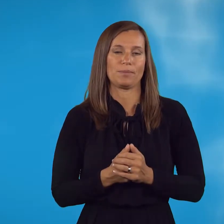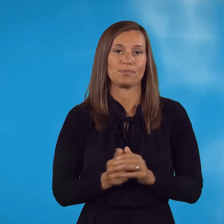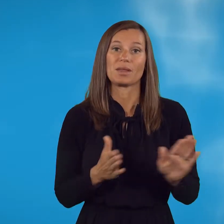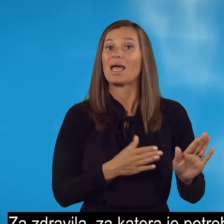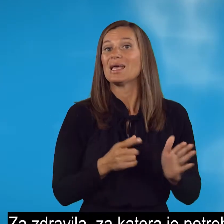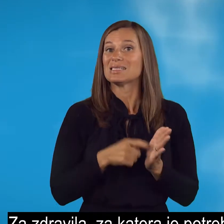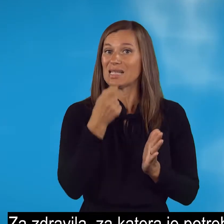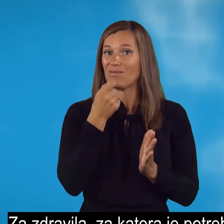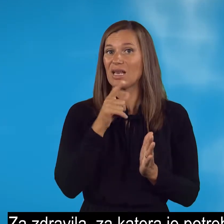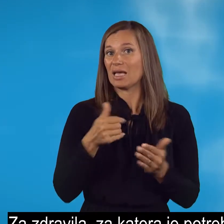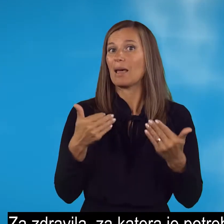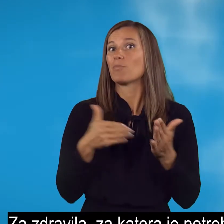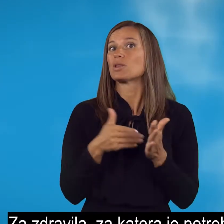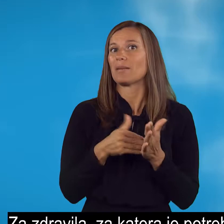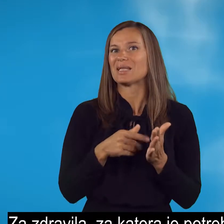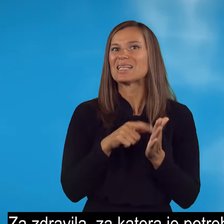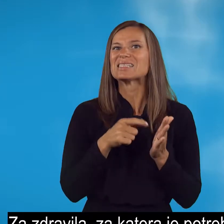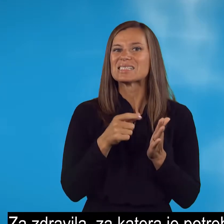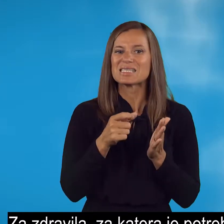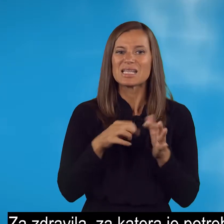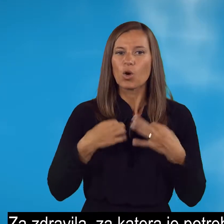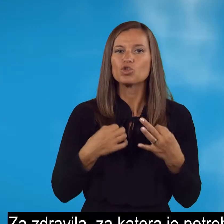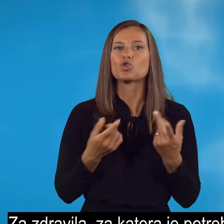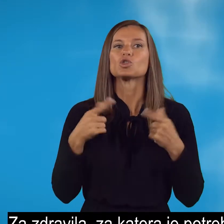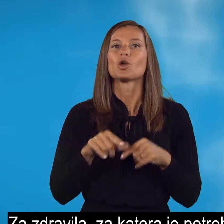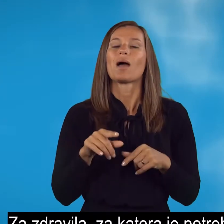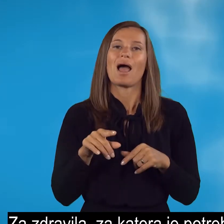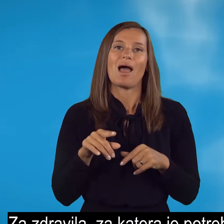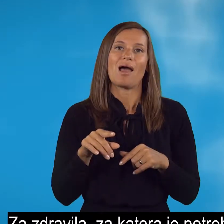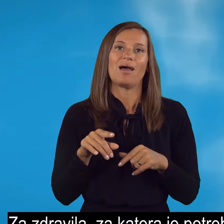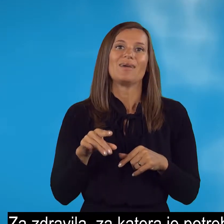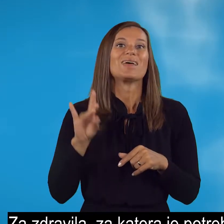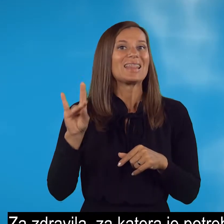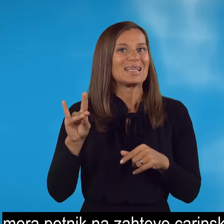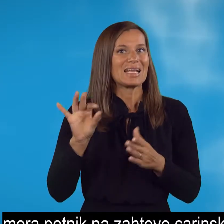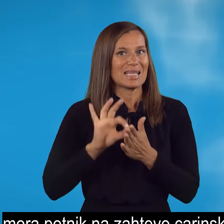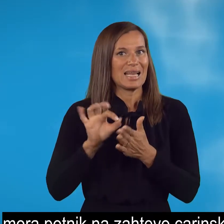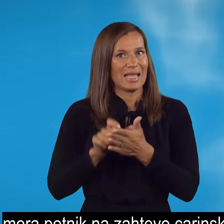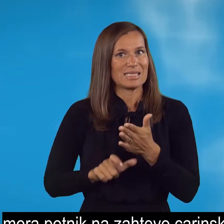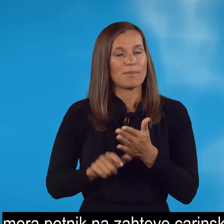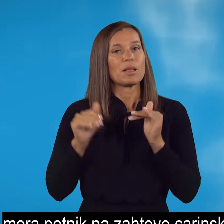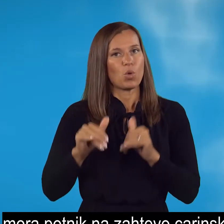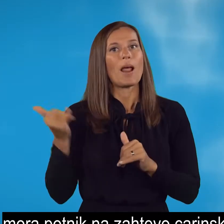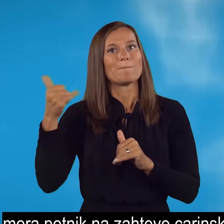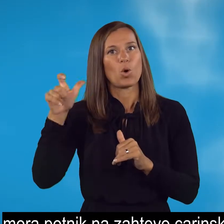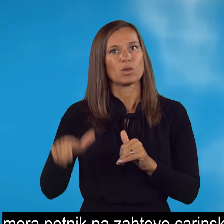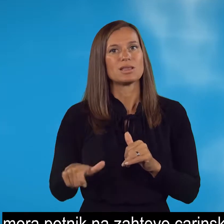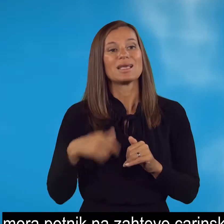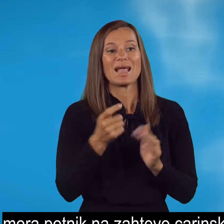Za zdravila, za katera je potreben zdravniški oziroma veterinarski recept, mora potnik na zahtevo carinskega